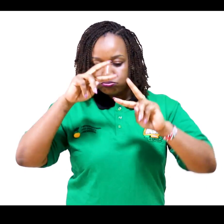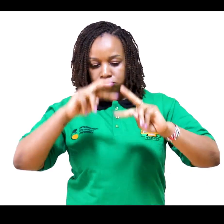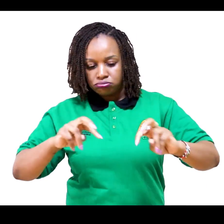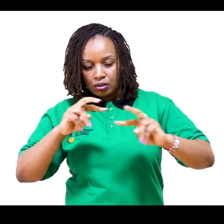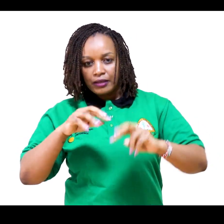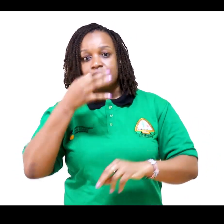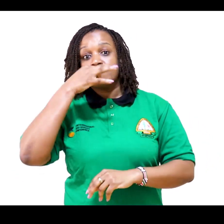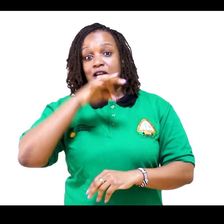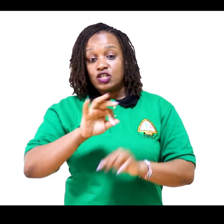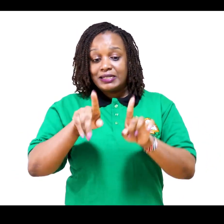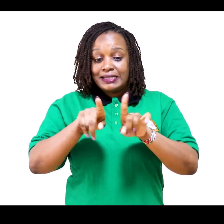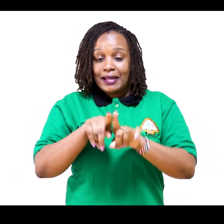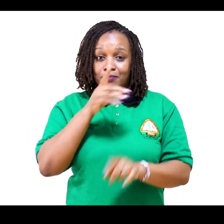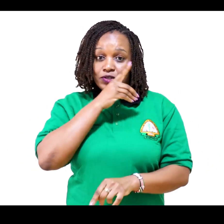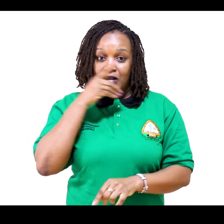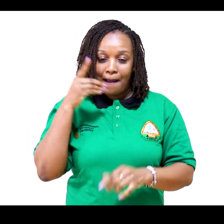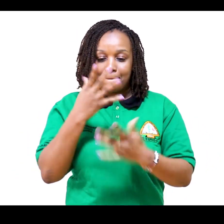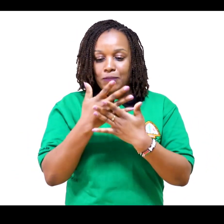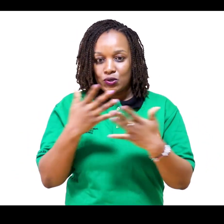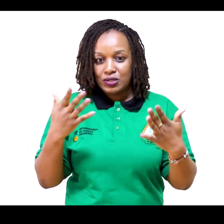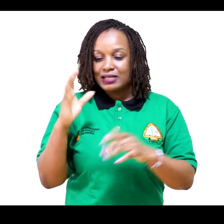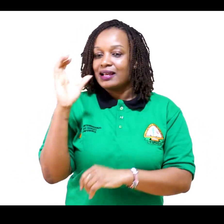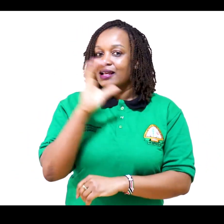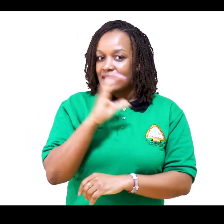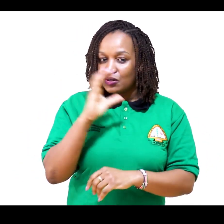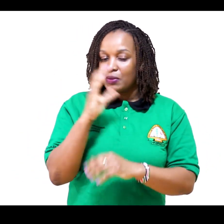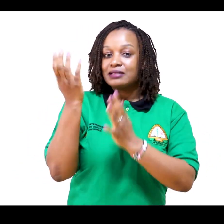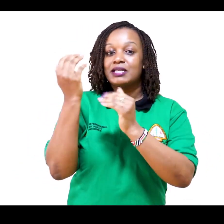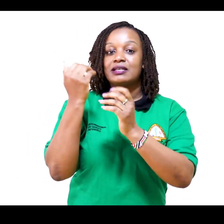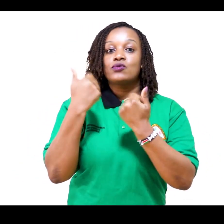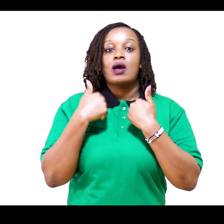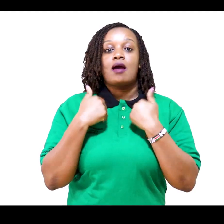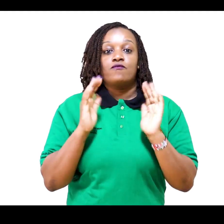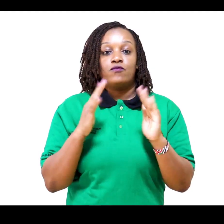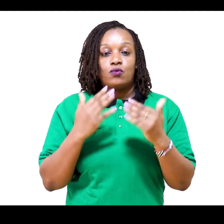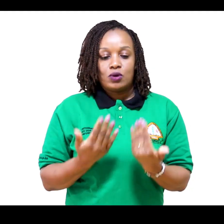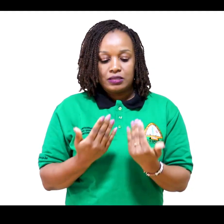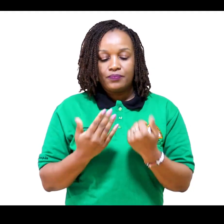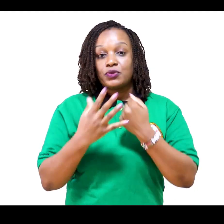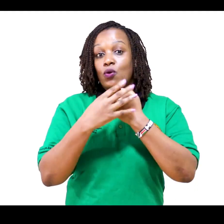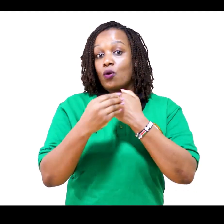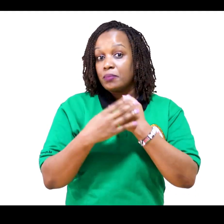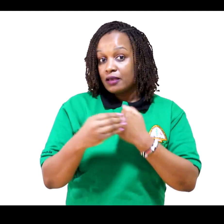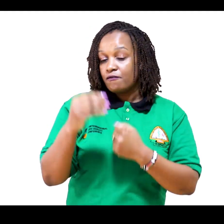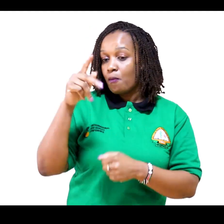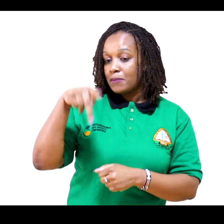Kwa kuagiza shehena ukaguzi wa mazao mabichi na makavu, mteja anatakiwa kuwa na